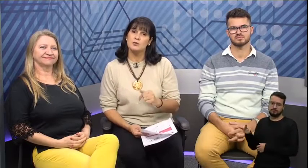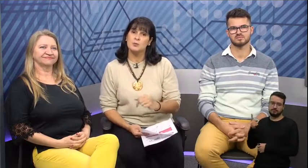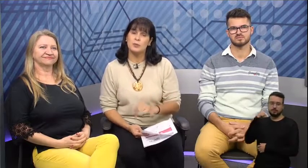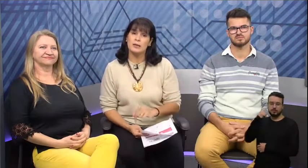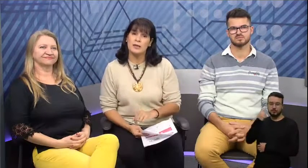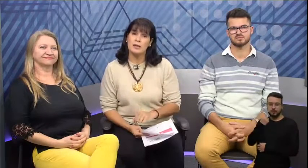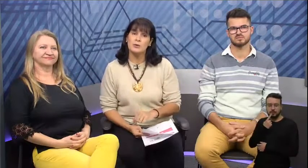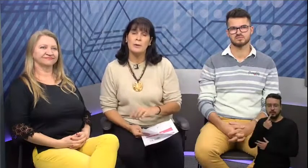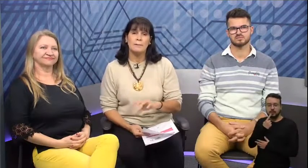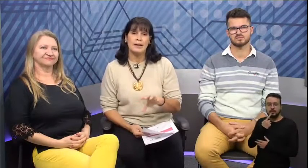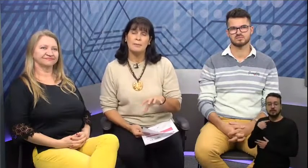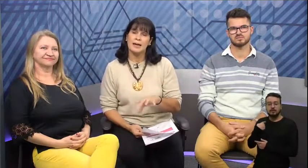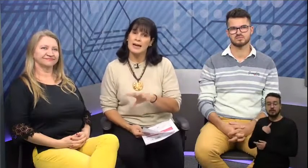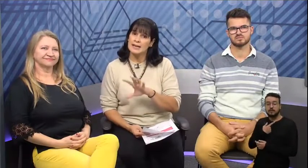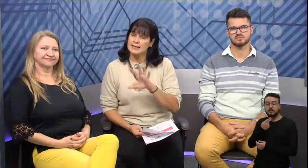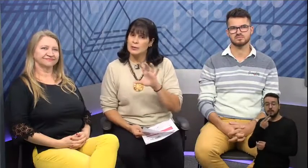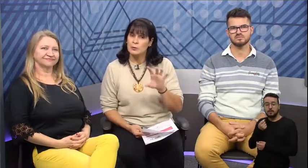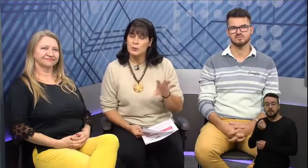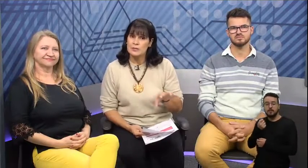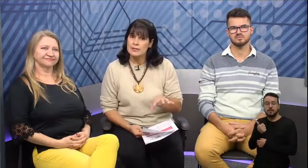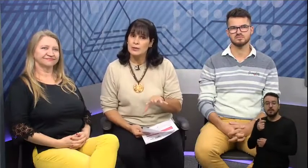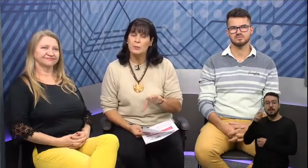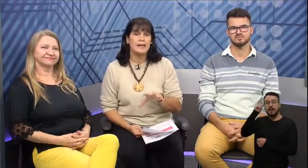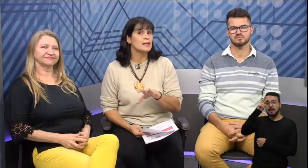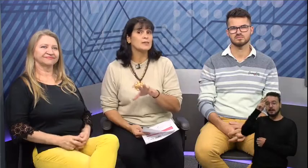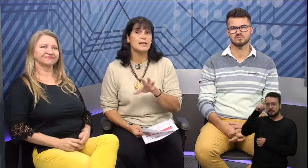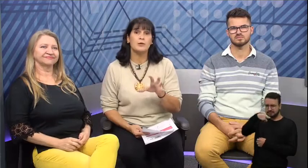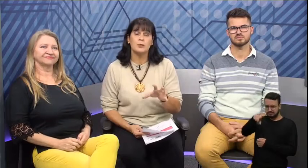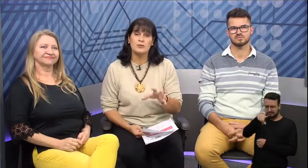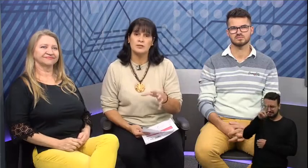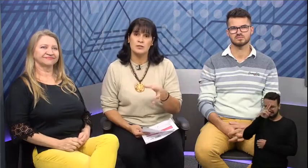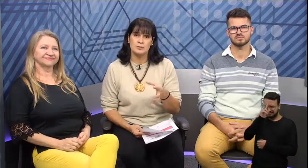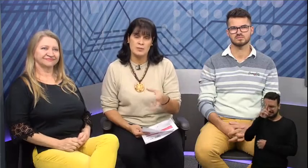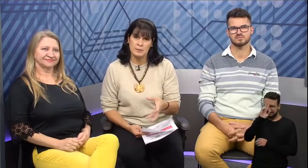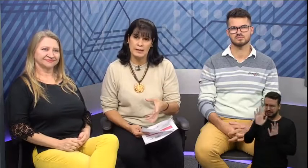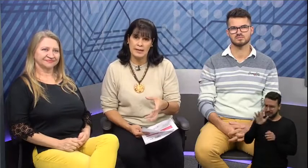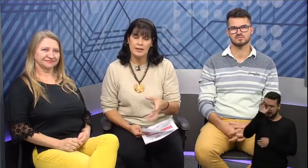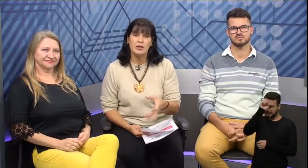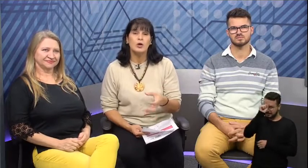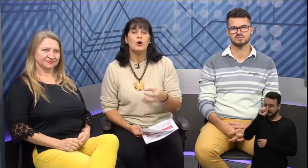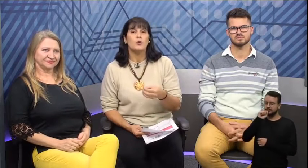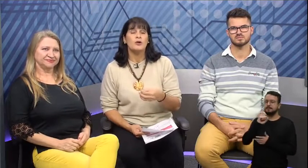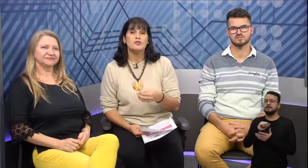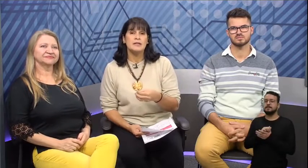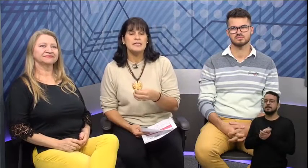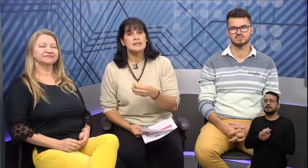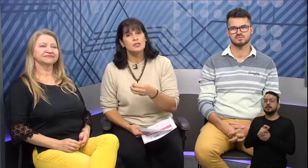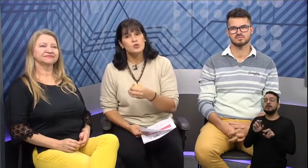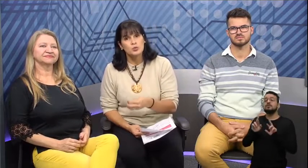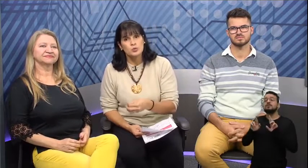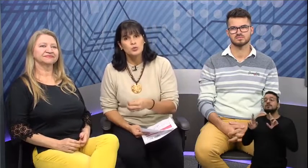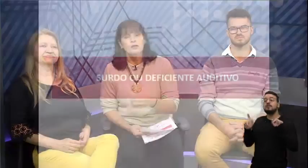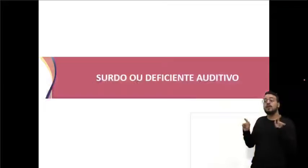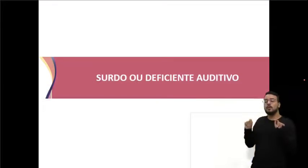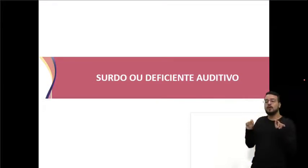um pouquinho, para lembrar quem tem alguma noção, para quem não tem nenhuma noção nós vamos explicar, qual a diferença entre surdo e